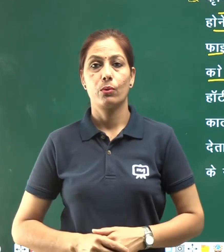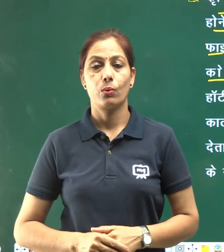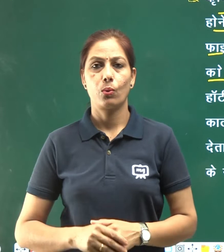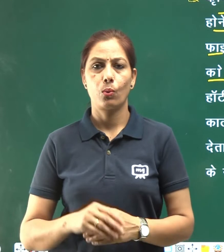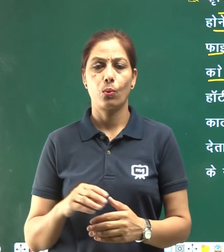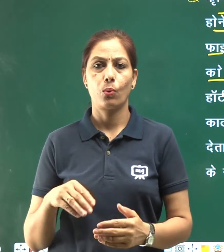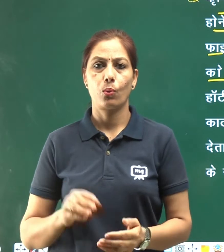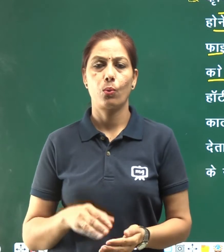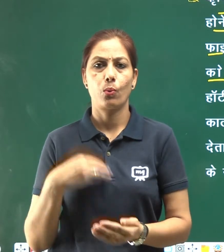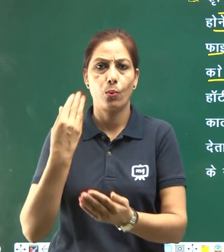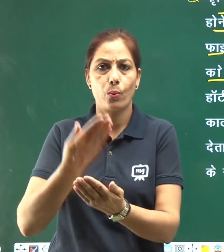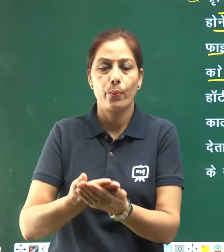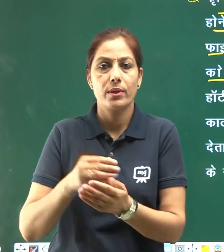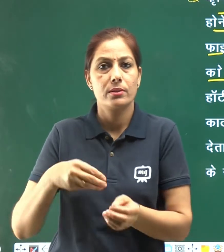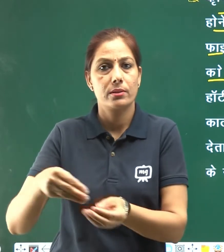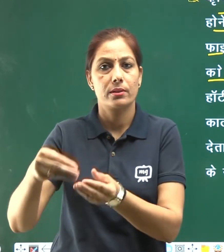भेज देता है।